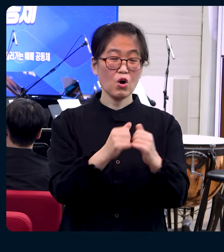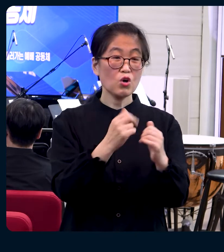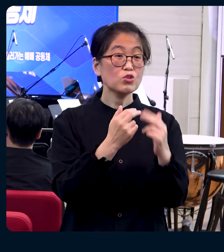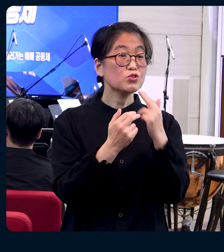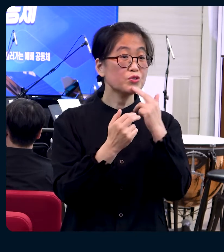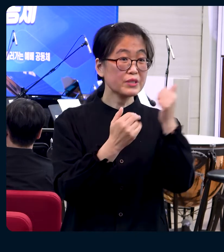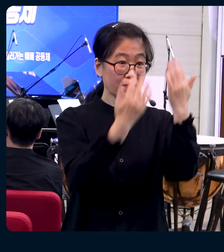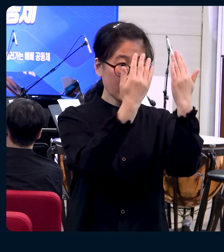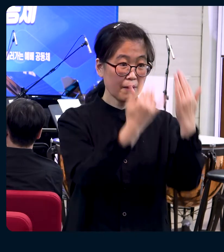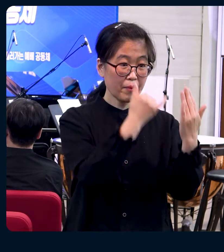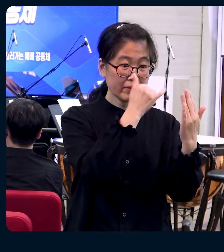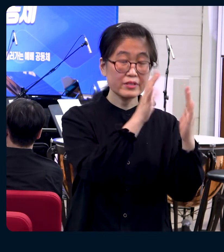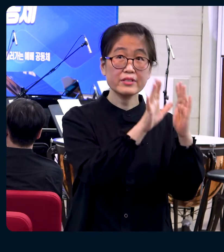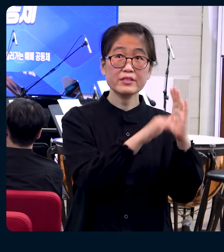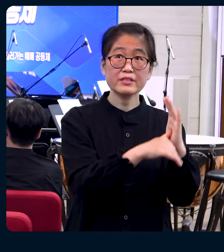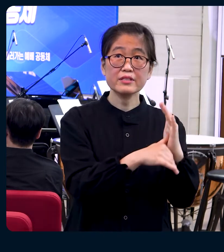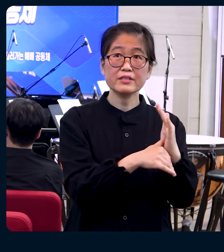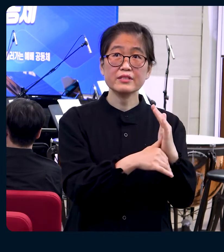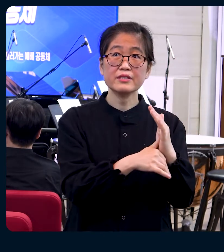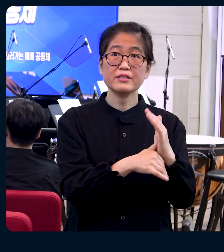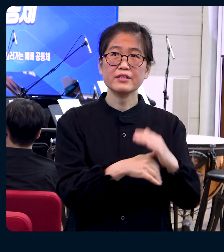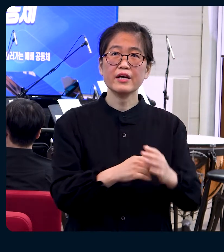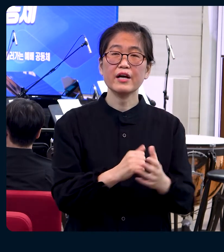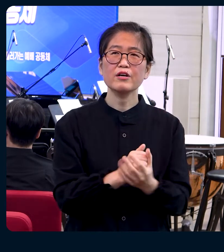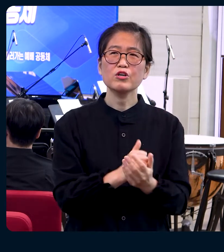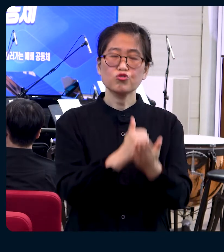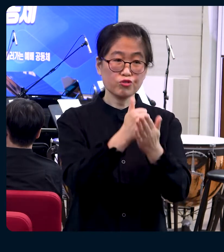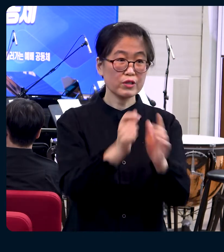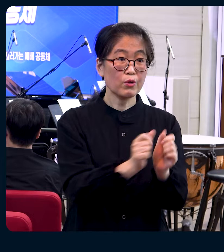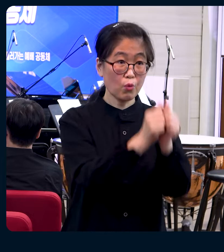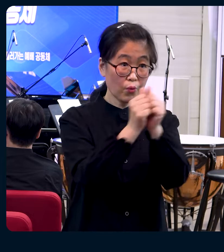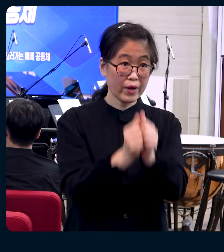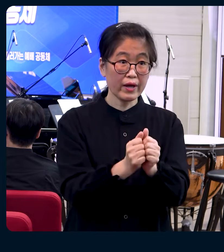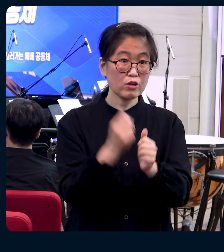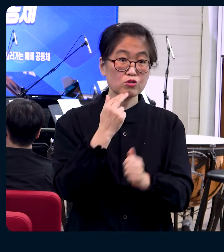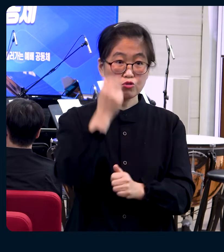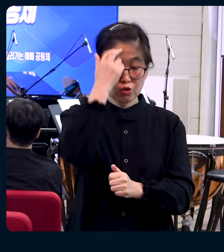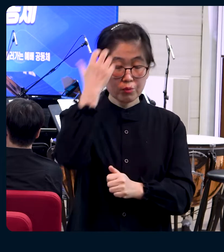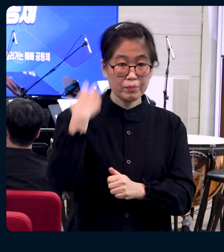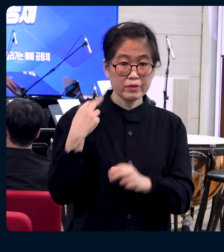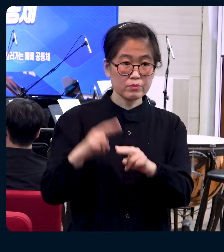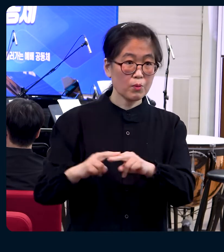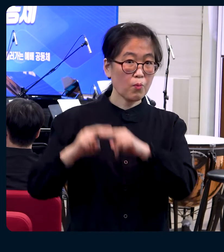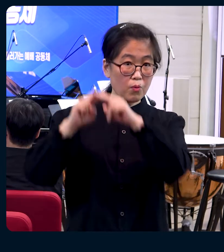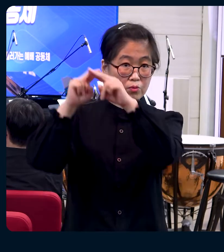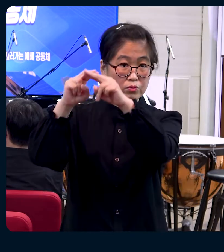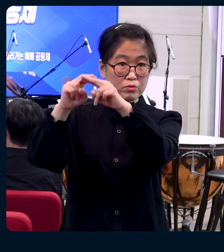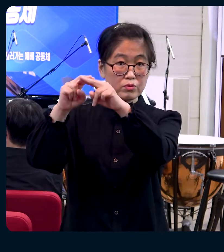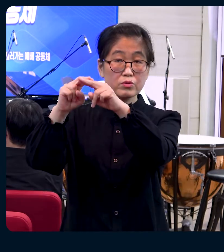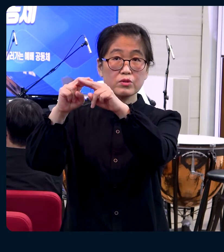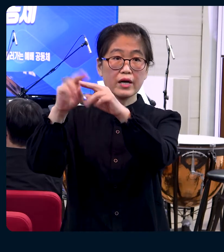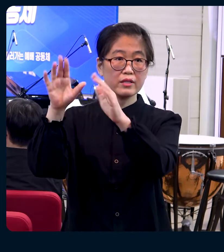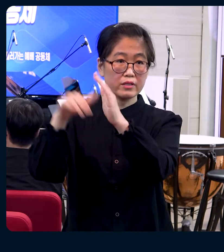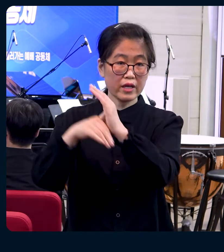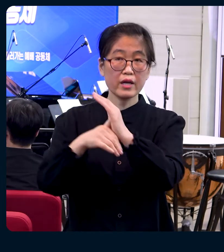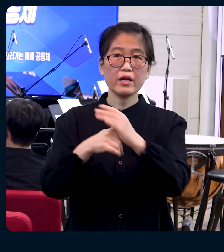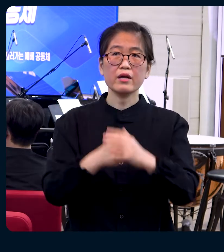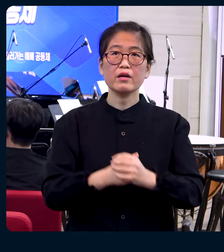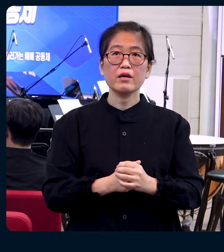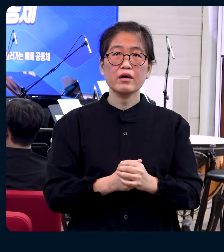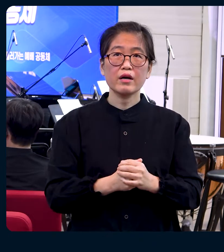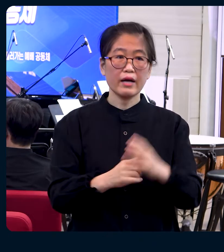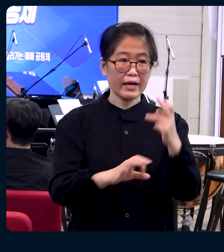요셉은 감옥에 있을 때 아무리 감옥에 있었지만 주님과 동행했습니다. 근데 술 맡은 관원장이 복직한 것을 아는